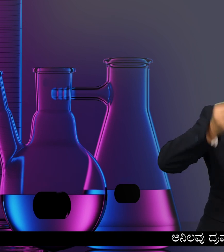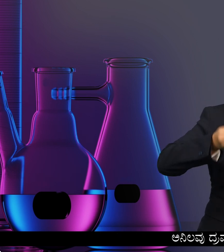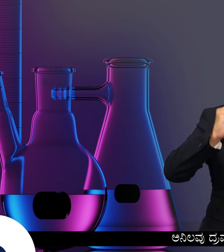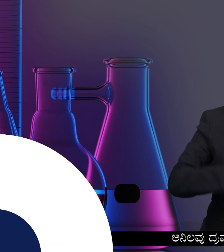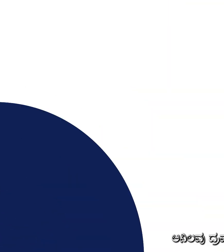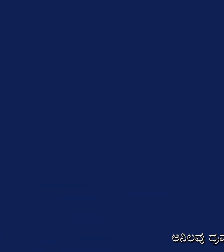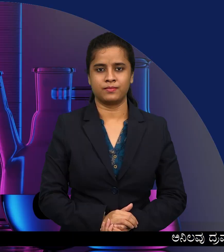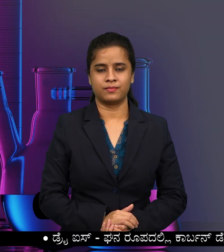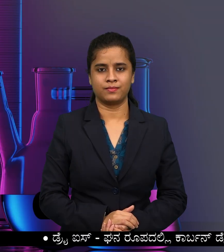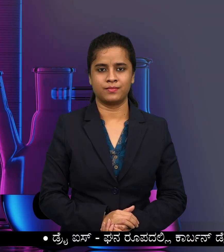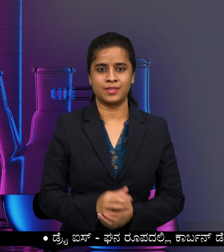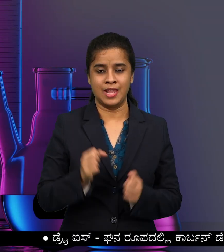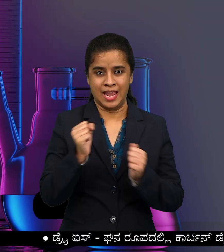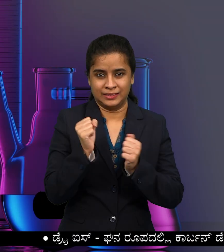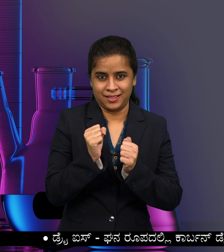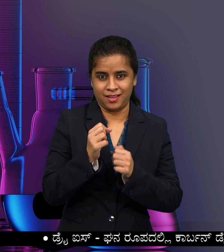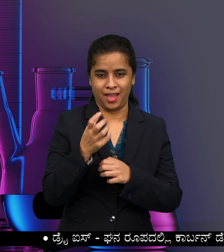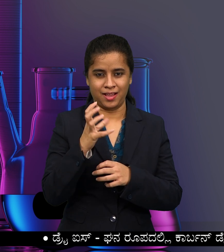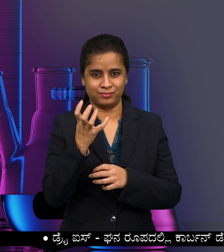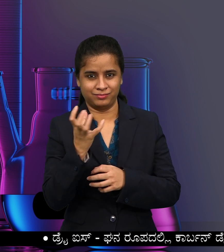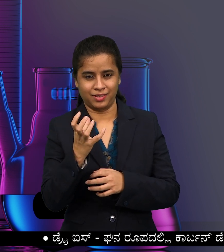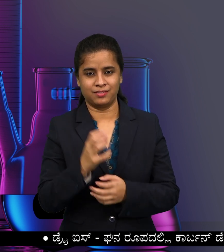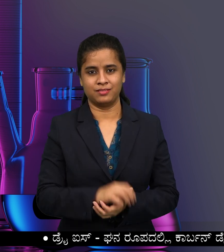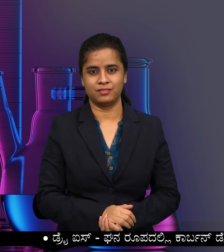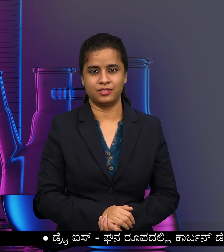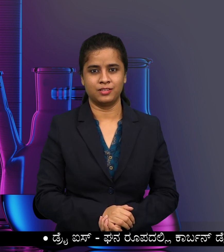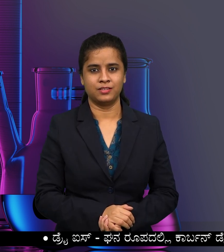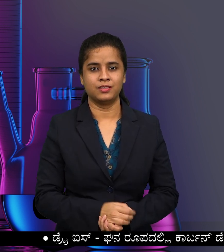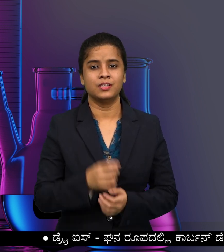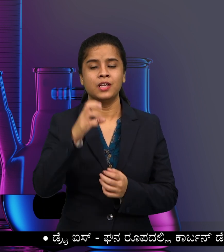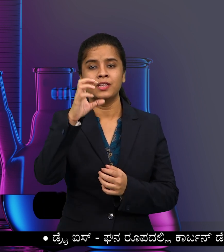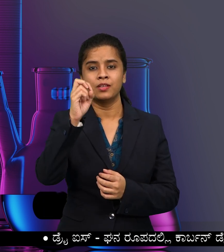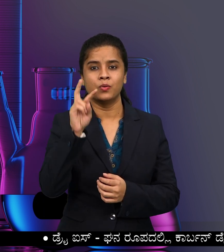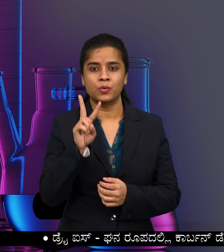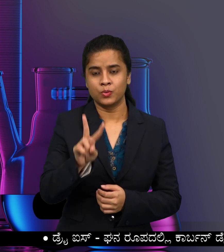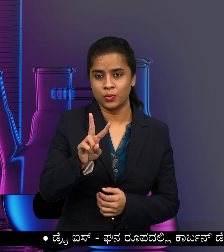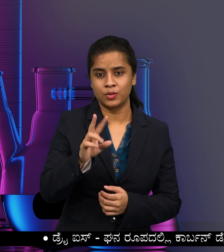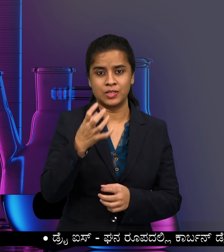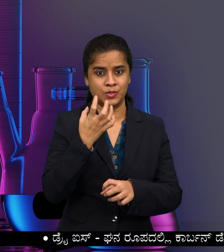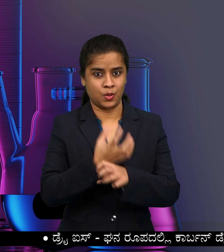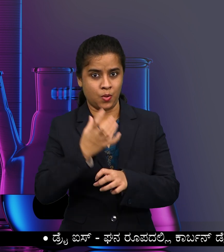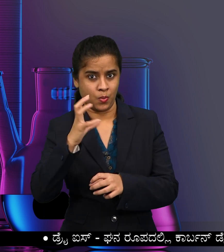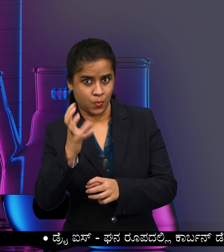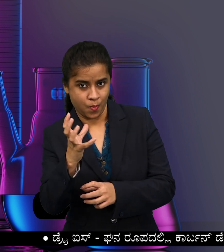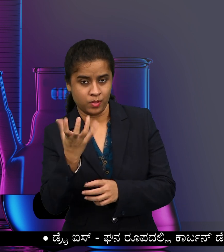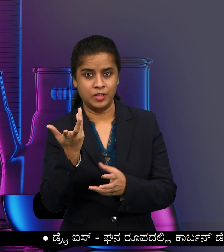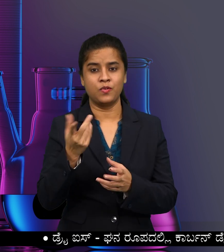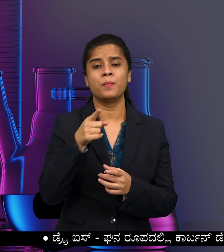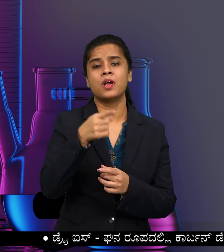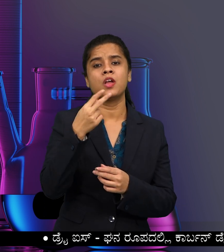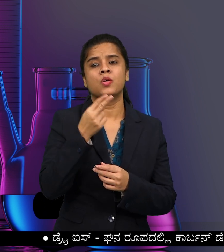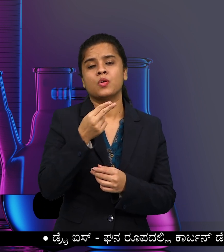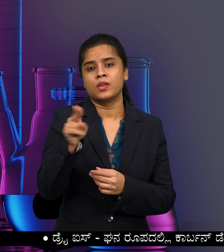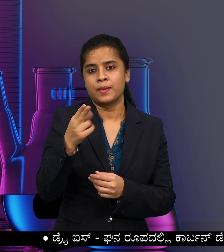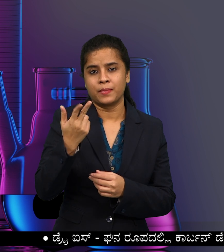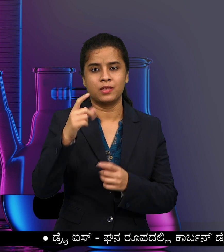ದ್ರವವಾಗಿ ಬದಲಾಗುತ್ತದೆ. ಡ್ರೈ ಐಸ್. ಘನರೂಪದಲ್ಲಿ ಕಾರ್ಬನ್ ಡೈಆಕ್ಸೈಡ್ ಅನ್ನು ಡ್ರೈ ಐಸ್ ಎಂದು